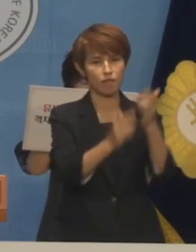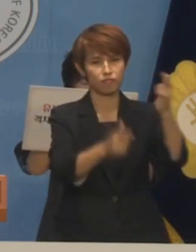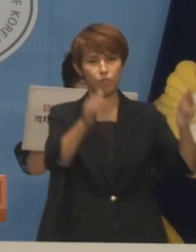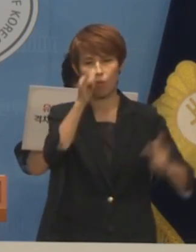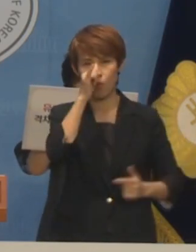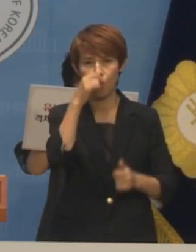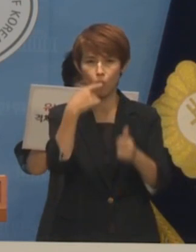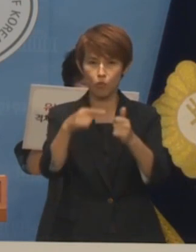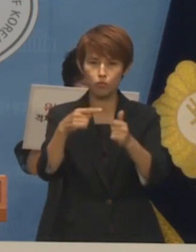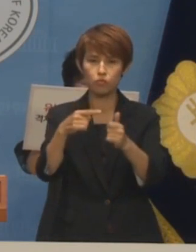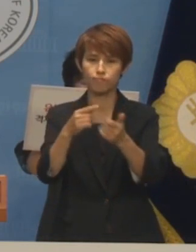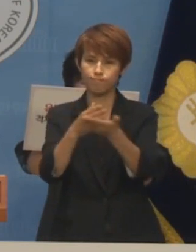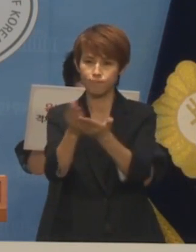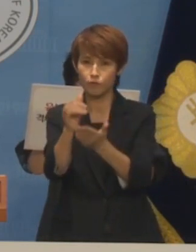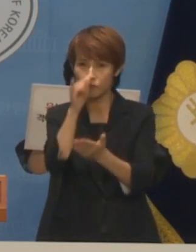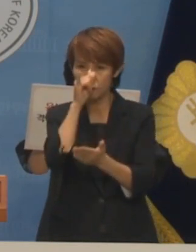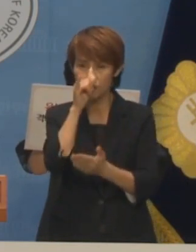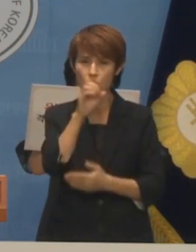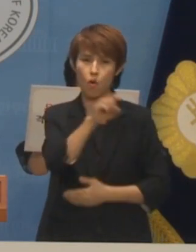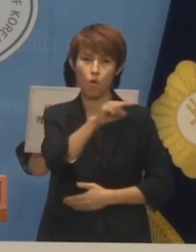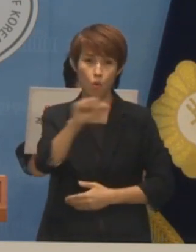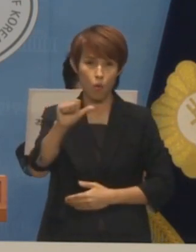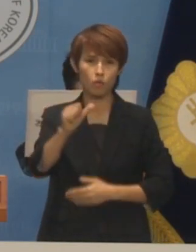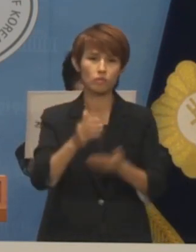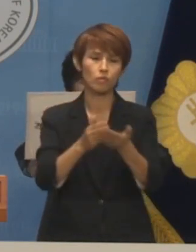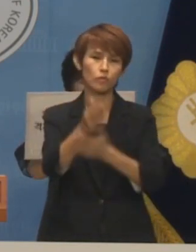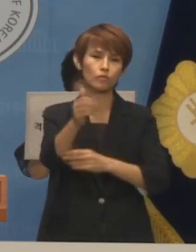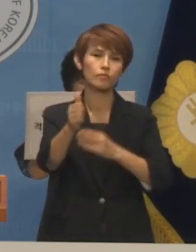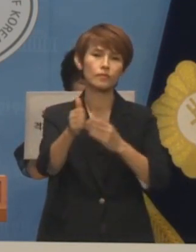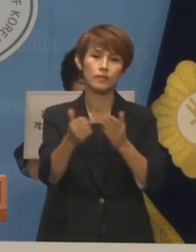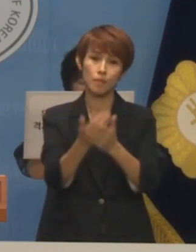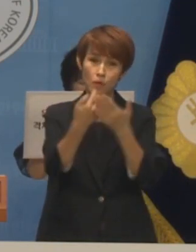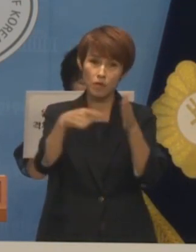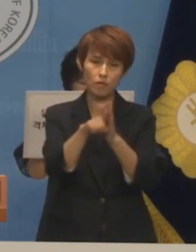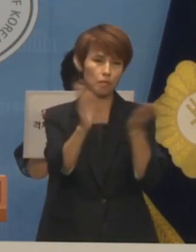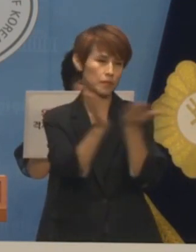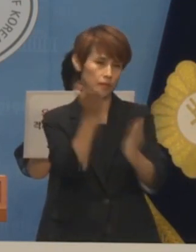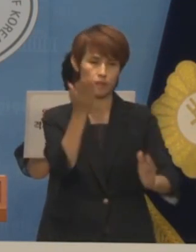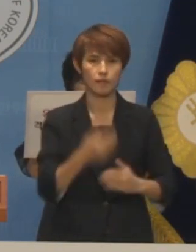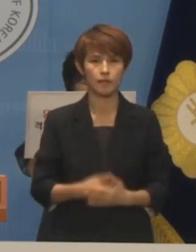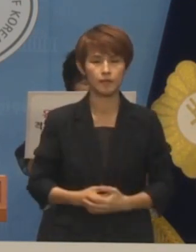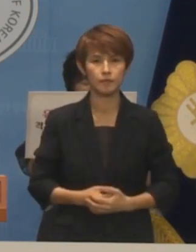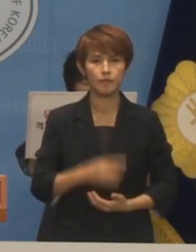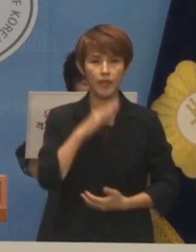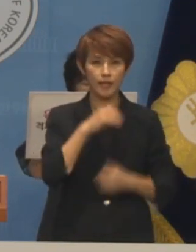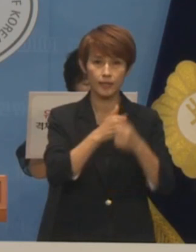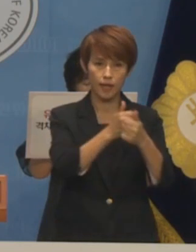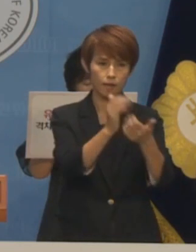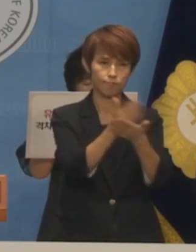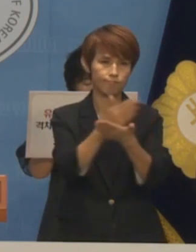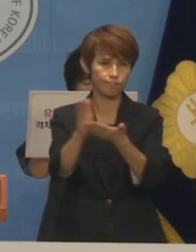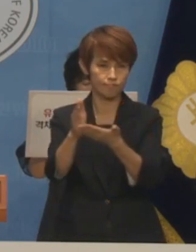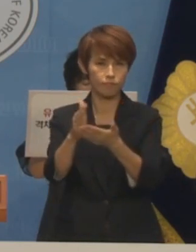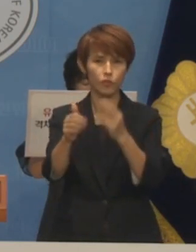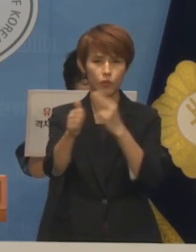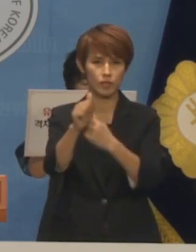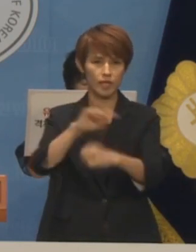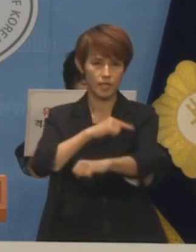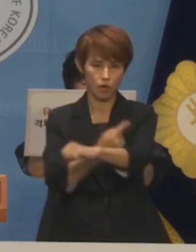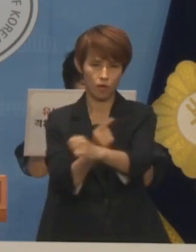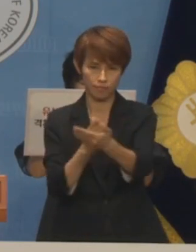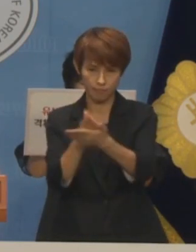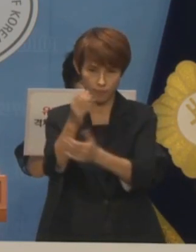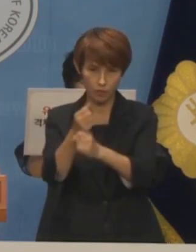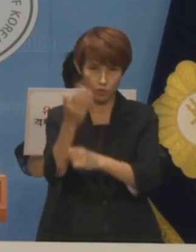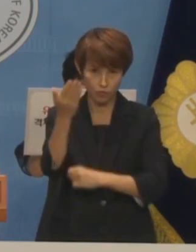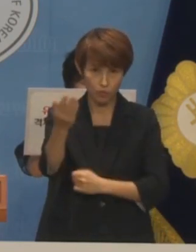다양한 0~5세 영유아 교육의 교사 전문성 개발에 적합하지 않다. 연령별로 구분하여 교사 자격을 전문화하는